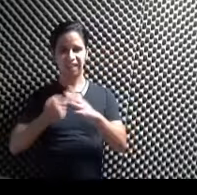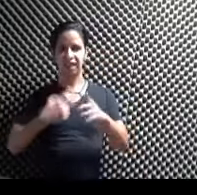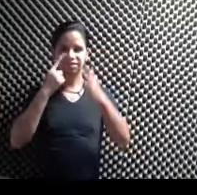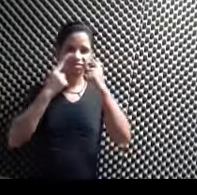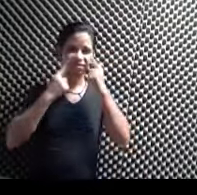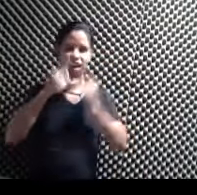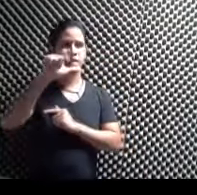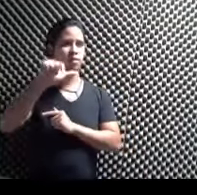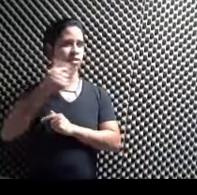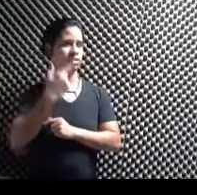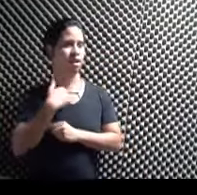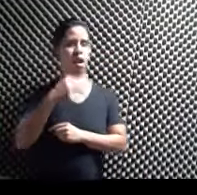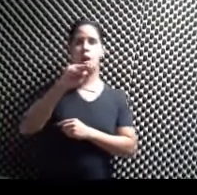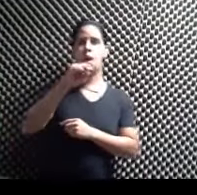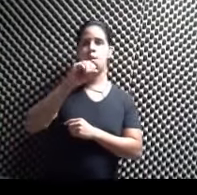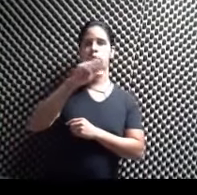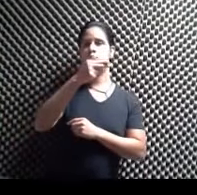señor.